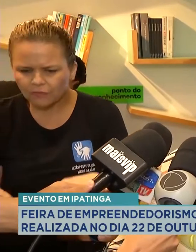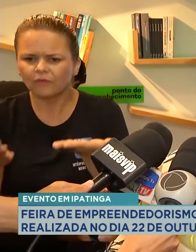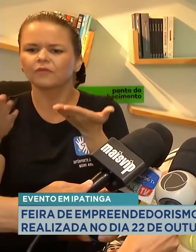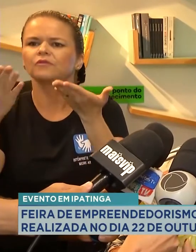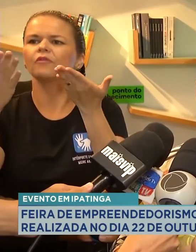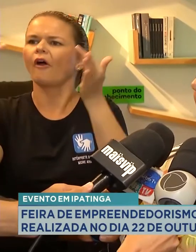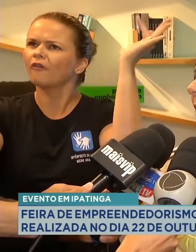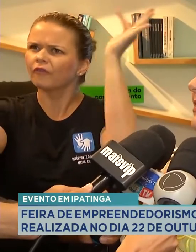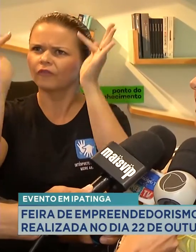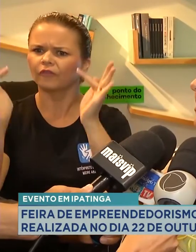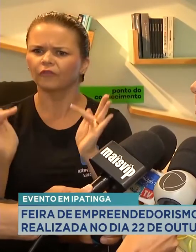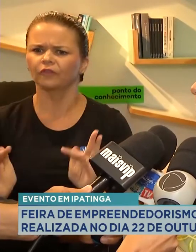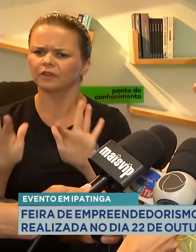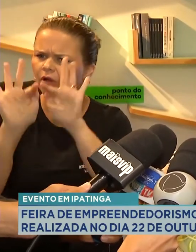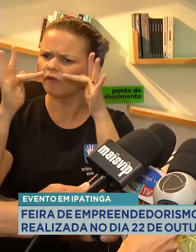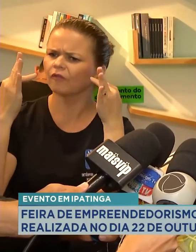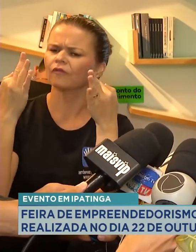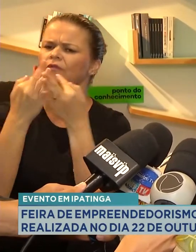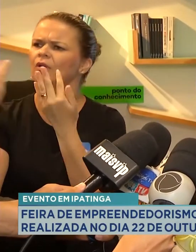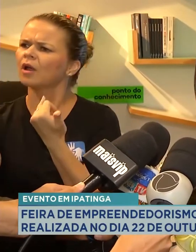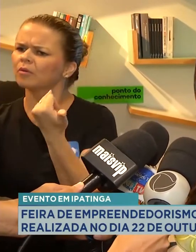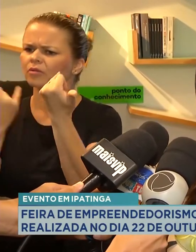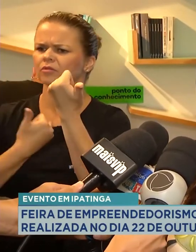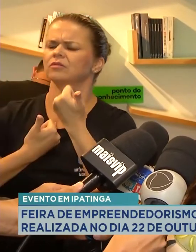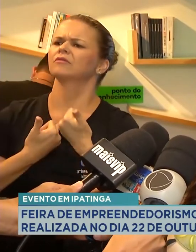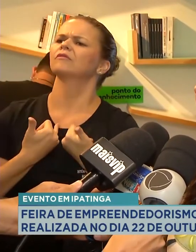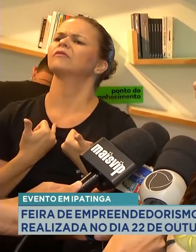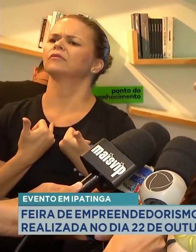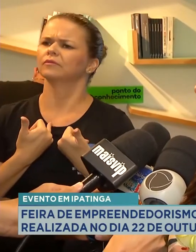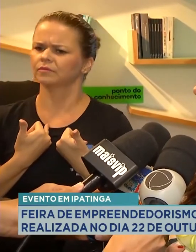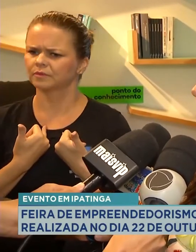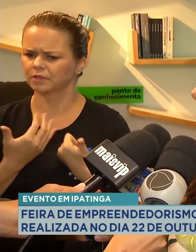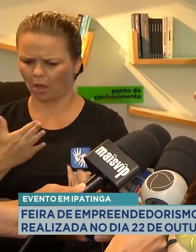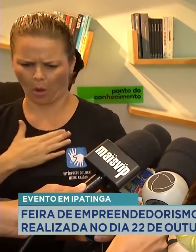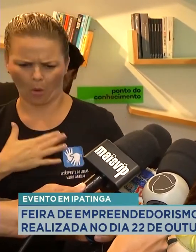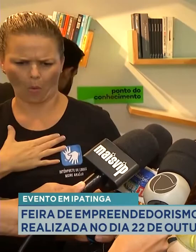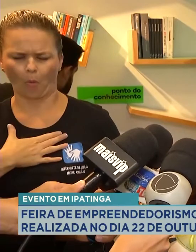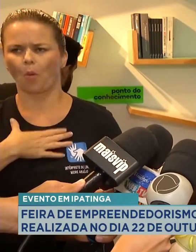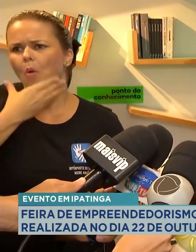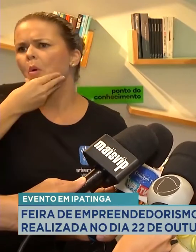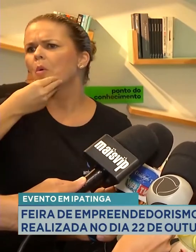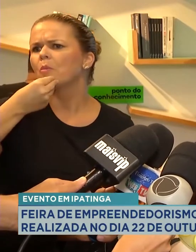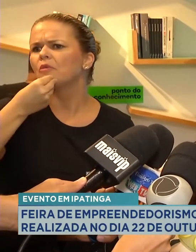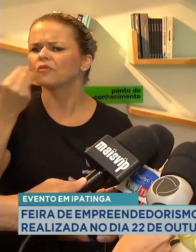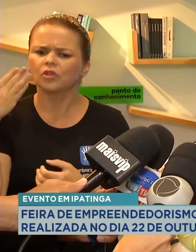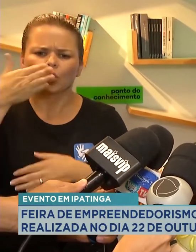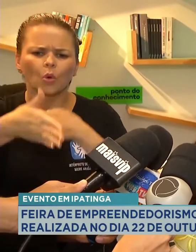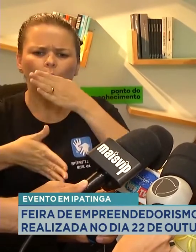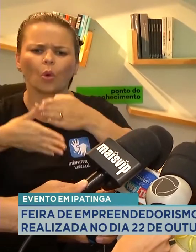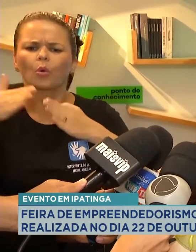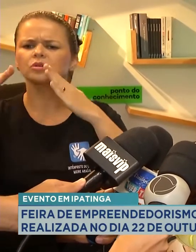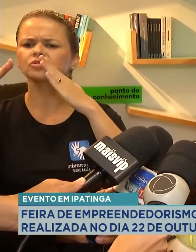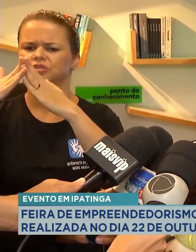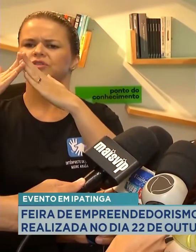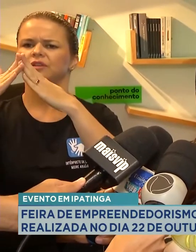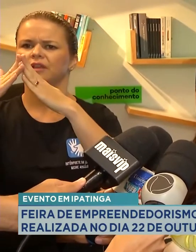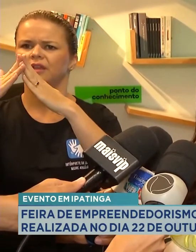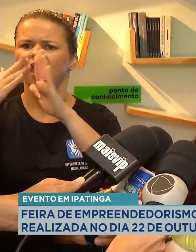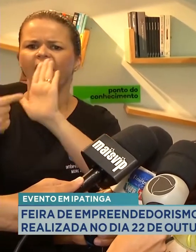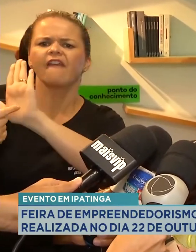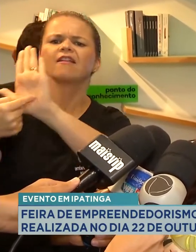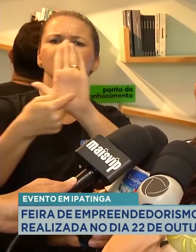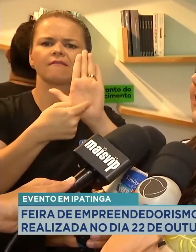isso e trouxe para nós na escola esse diferencial. O meu filho hoje chega em casa e ele quer fazer acontecer, ele quer mostrar para a